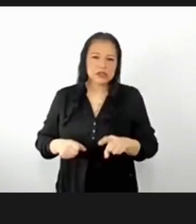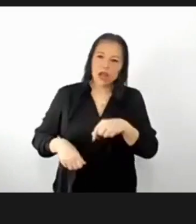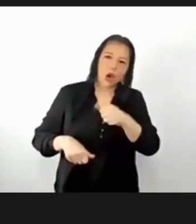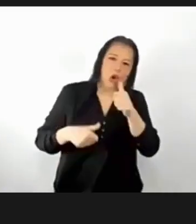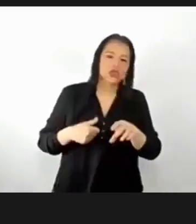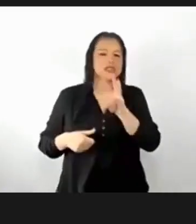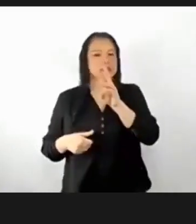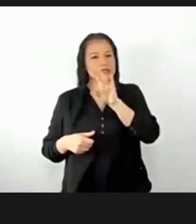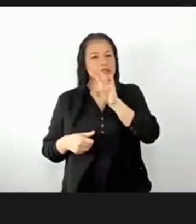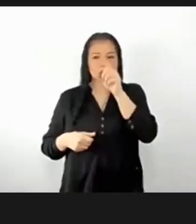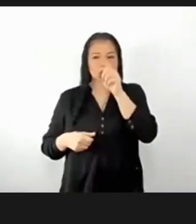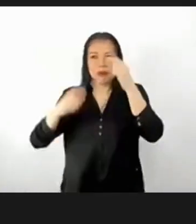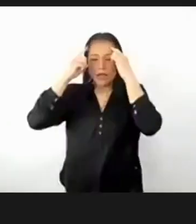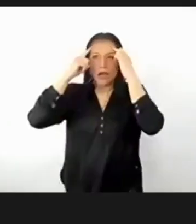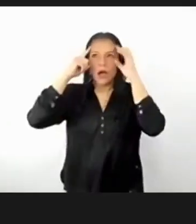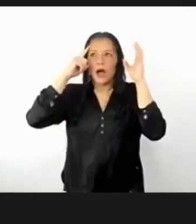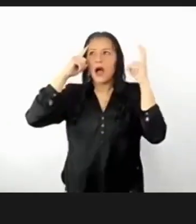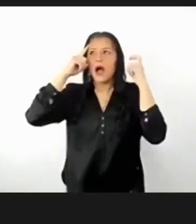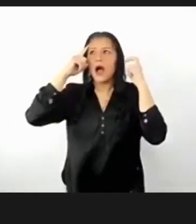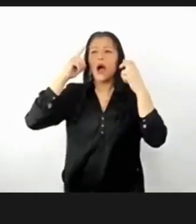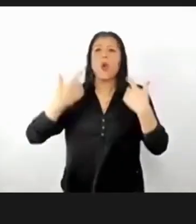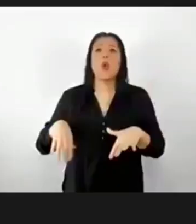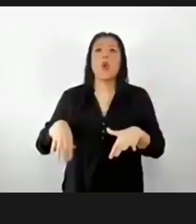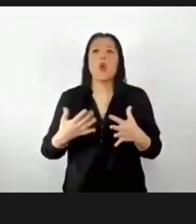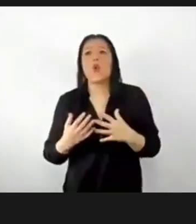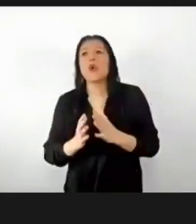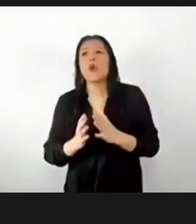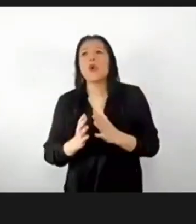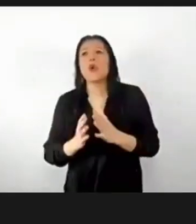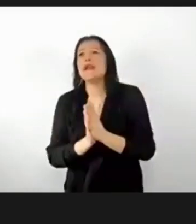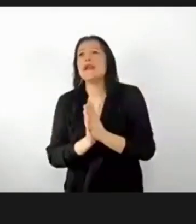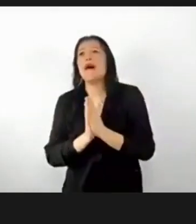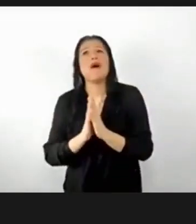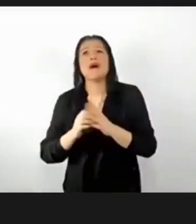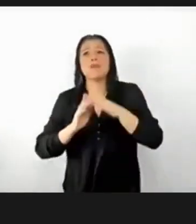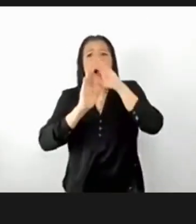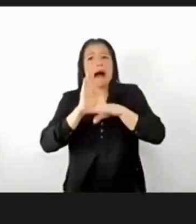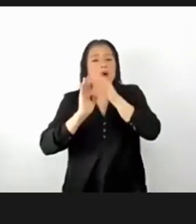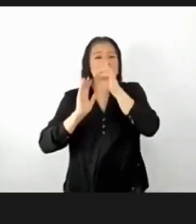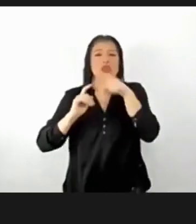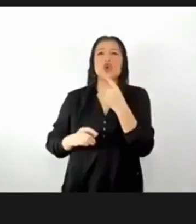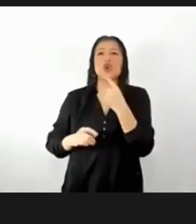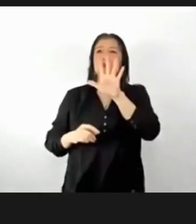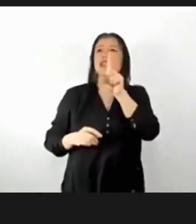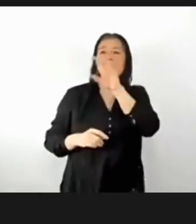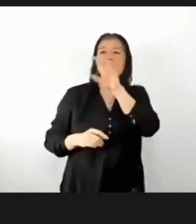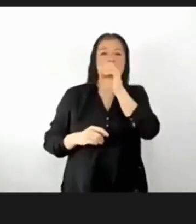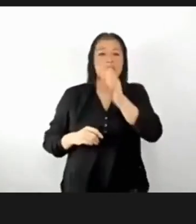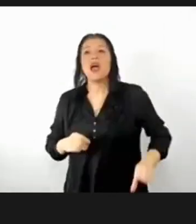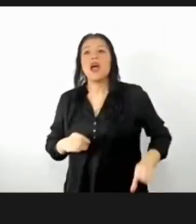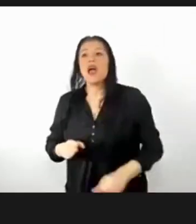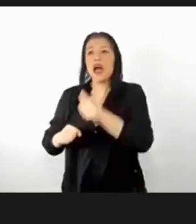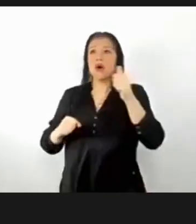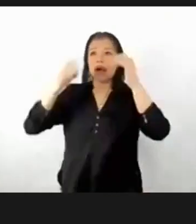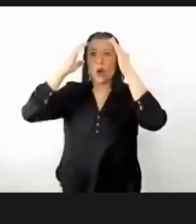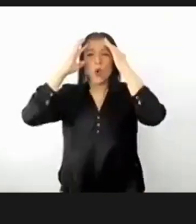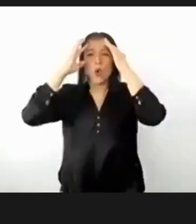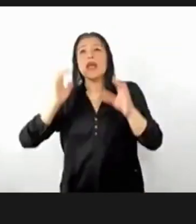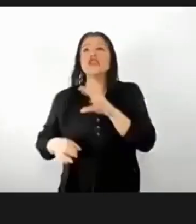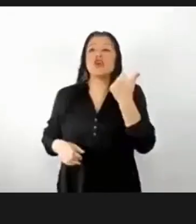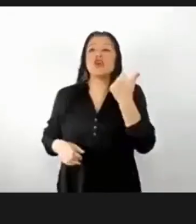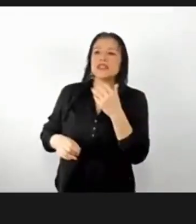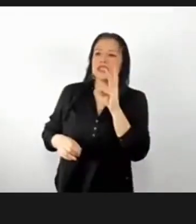67%. Entonces la gente que escucha dice, ay Dios mío, qué bajo, solo 51. Y la otra, ay, solo 67,